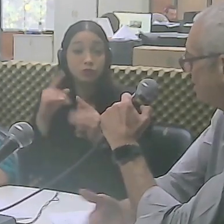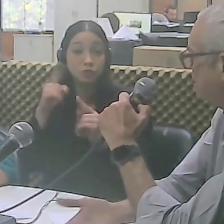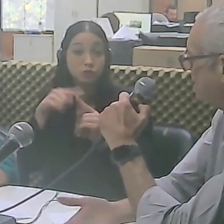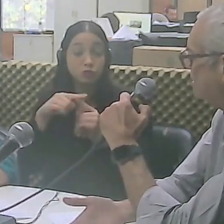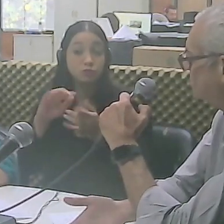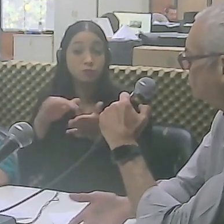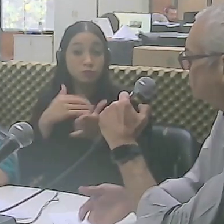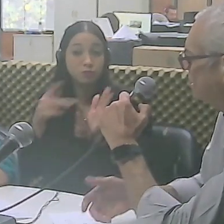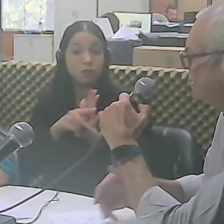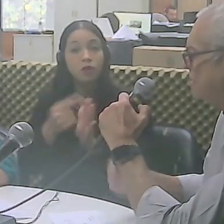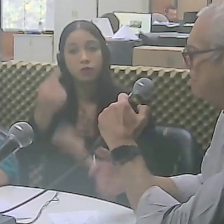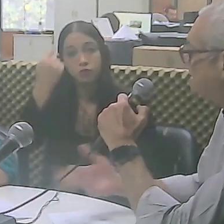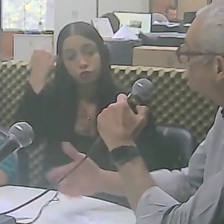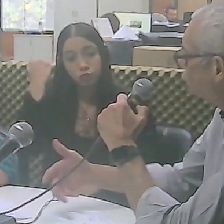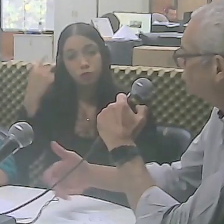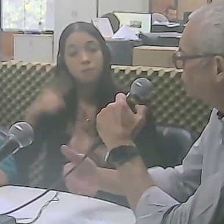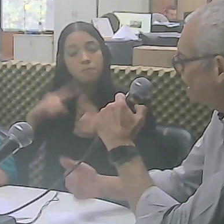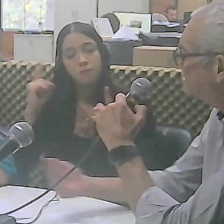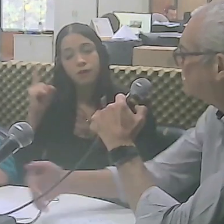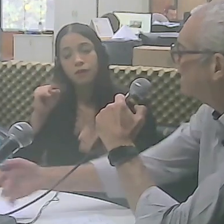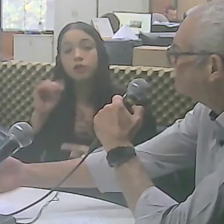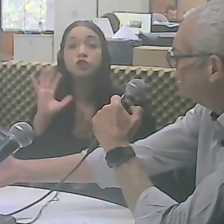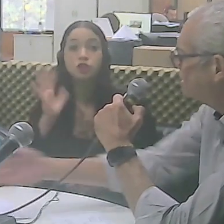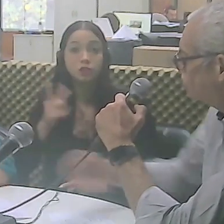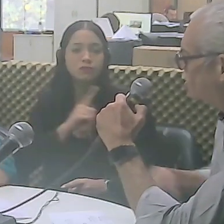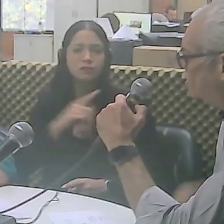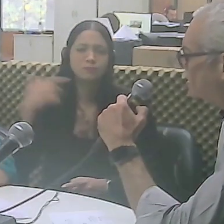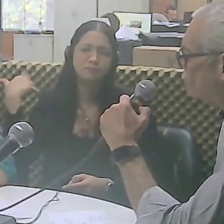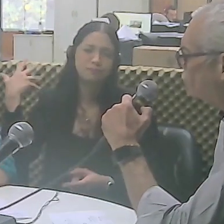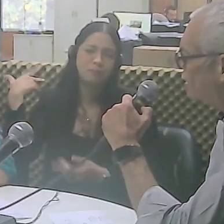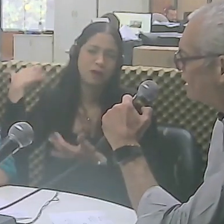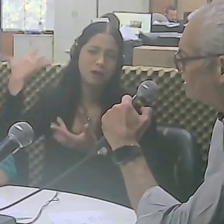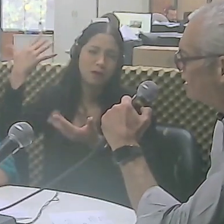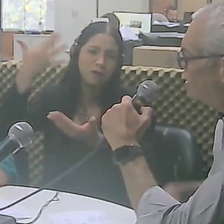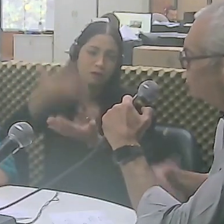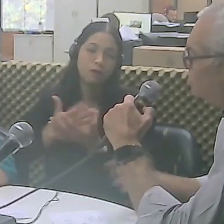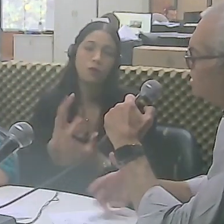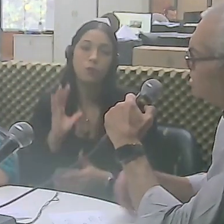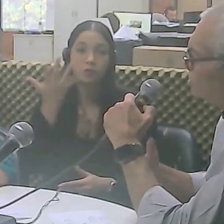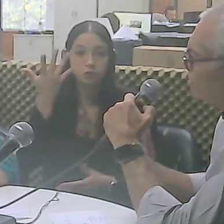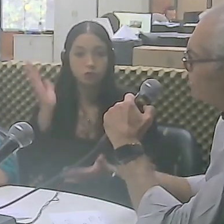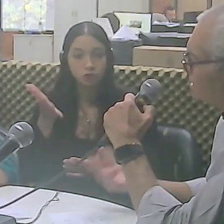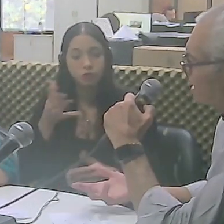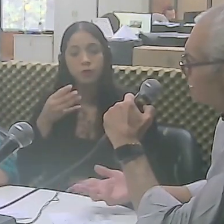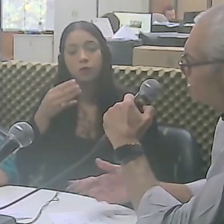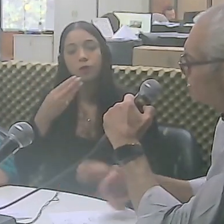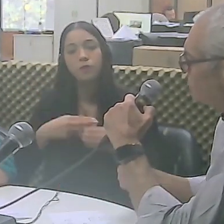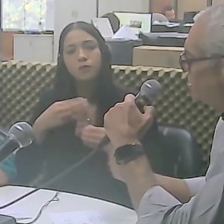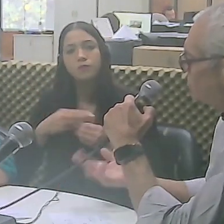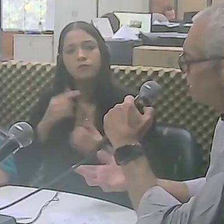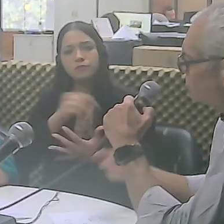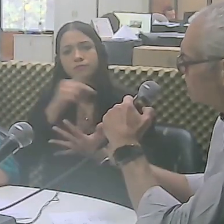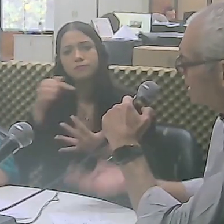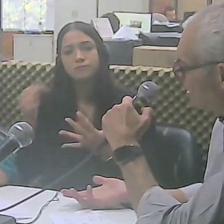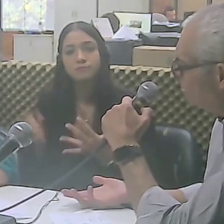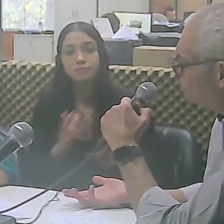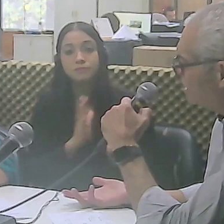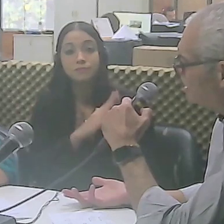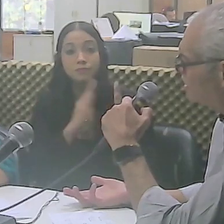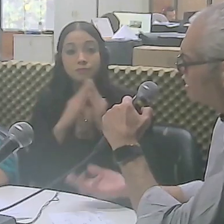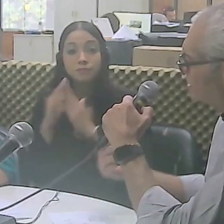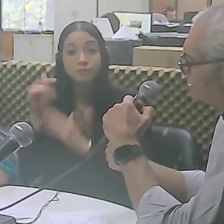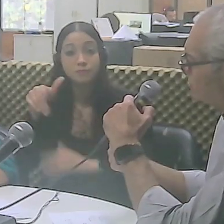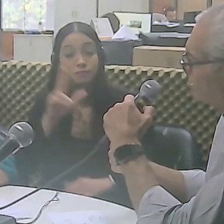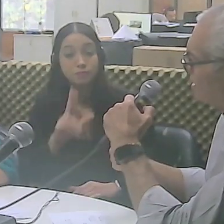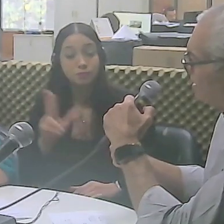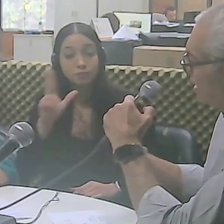da Secretaria antiga, mas isso já estava e as coisas já acontecem. O município tem uma série de empreendimentos aqui em